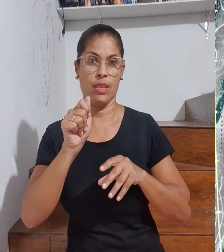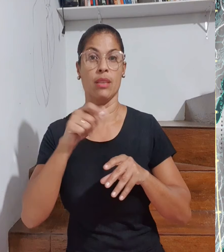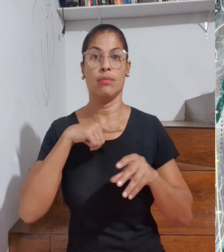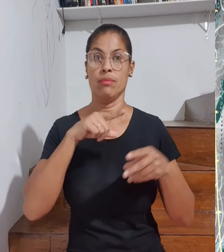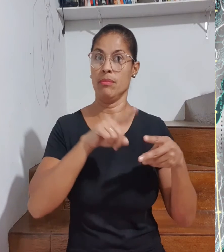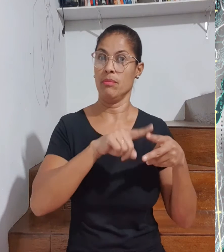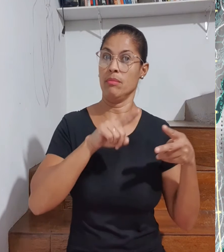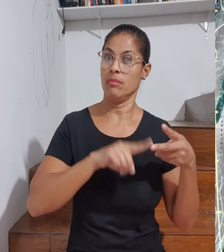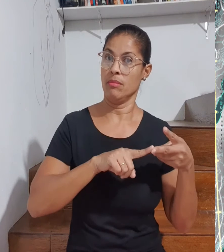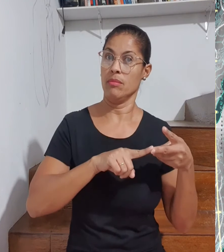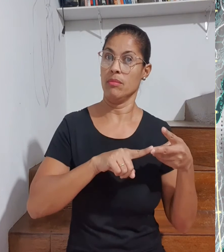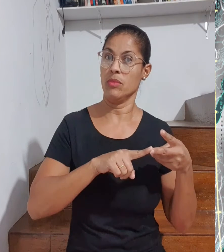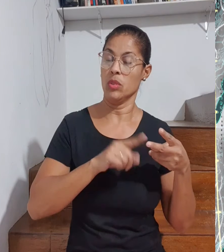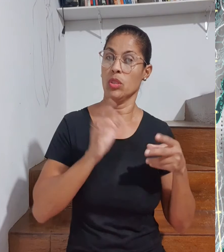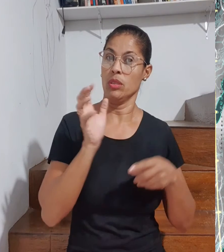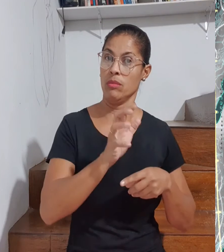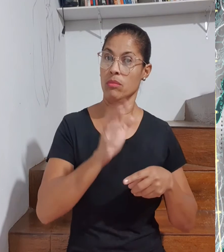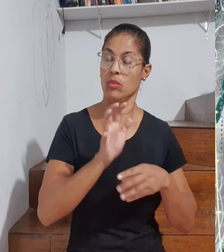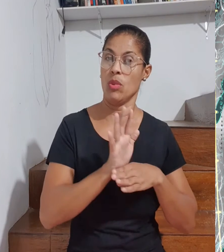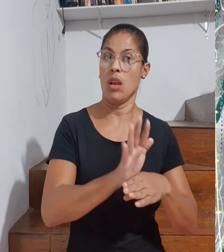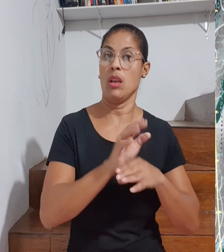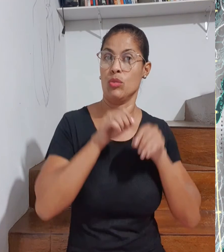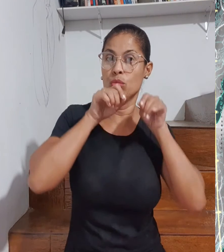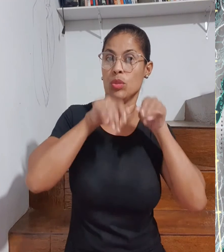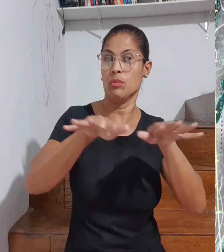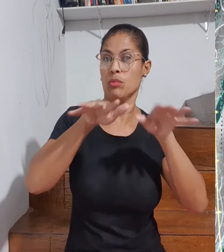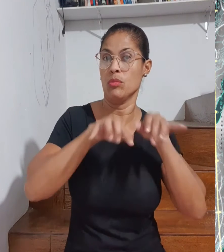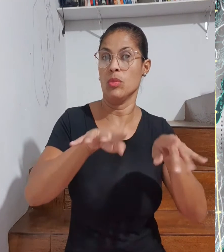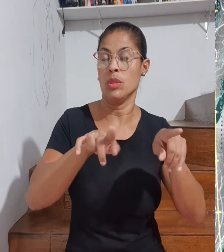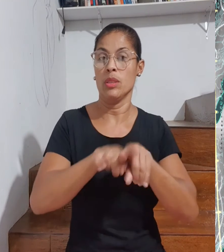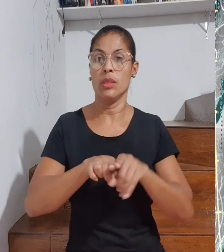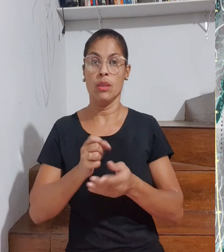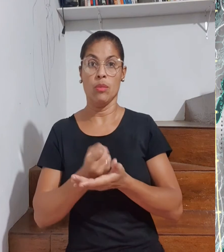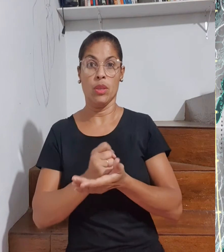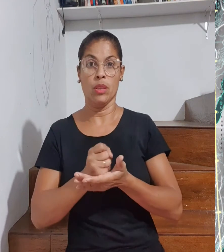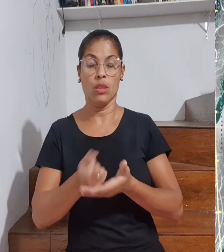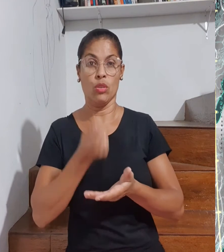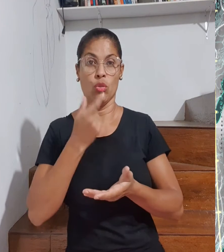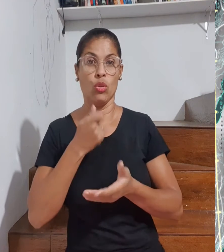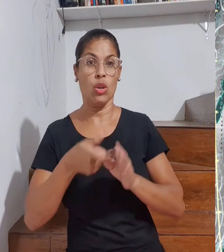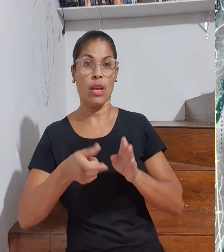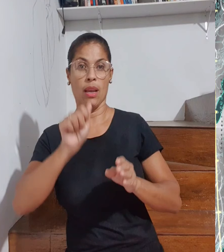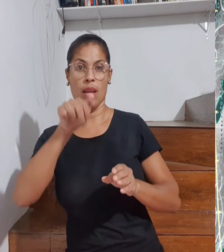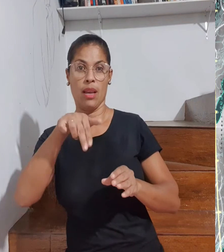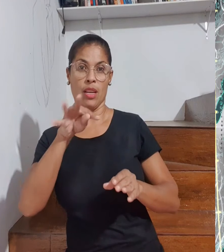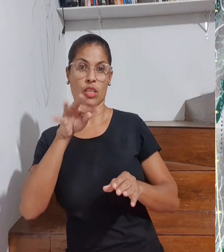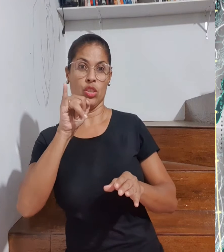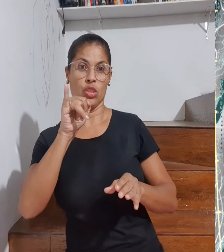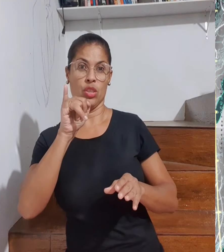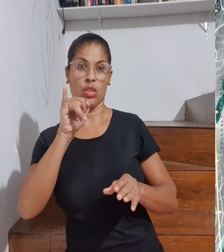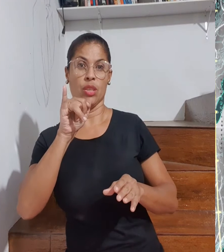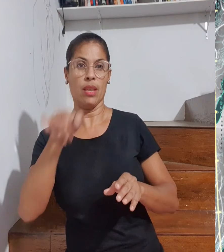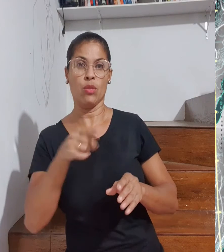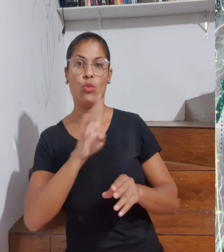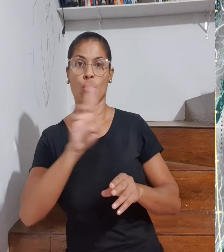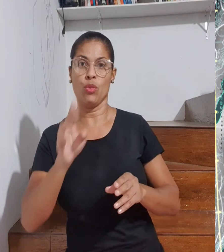ou colinomiméticas, que favorecem essa neurotransmissão, e as drogas anticolinérgicas, também chamadas